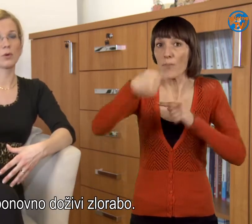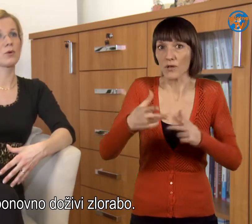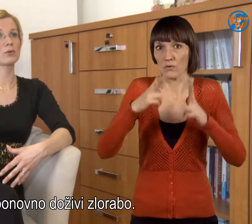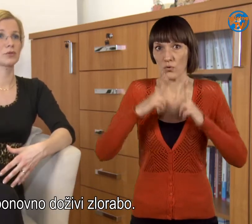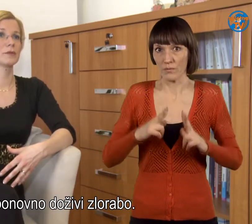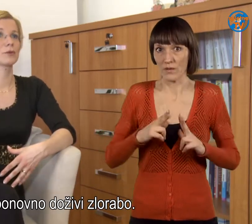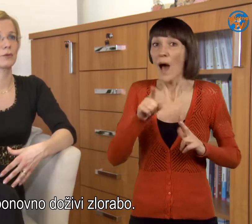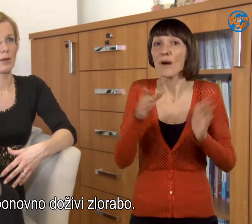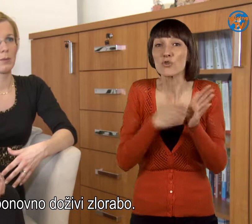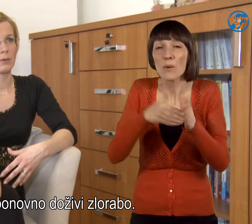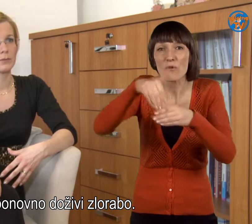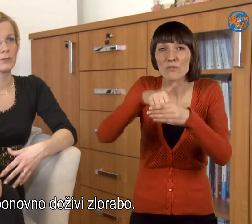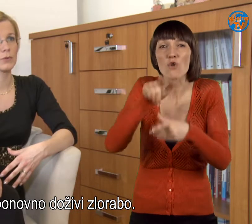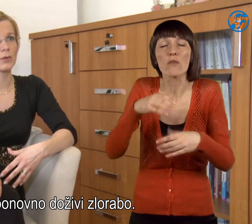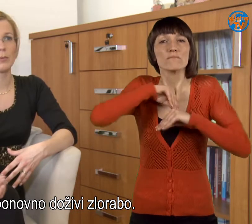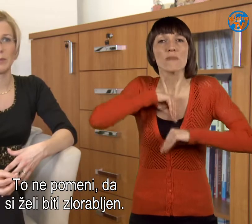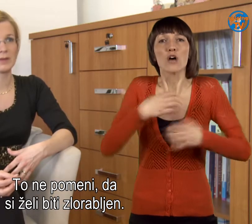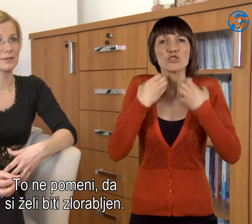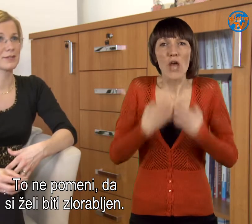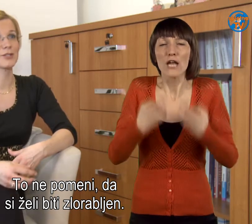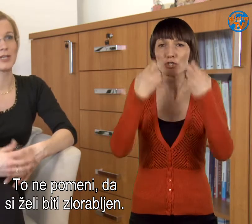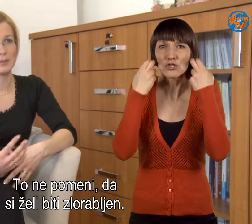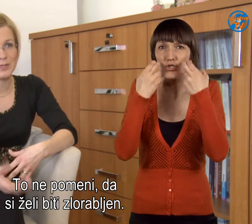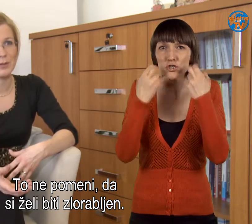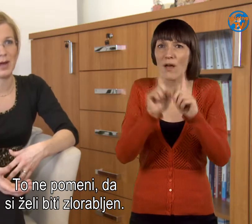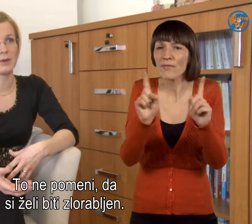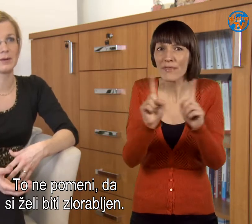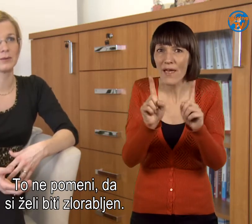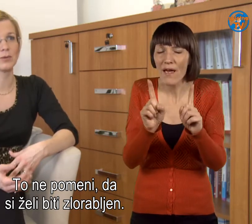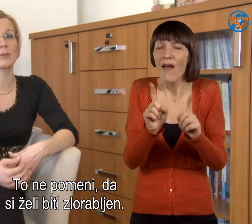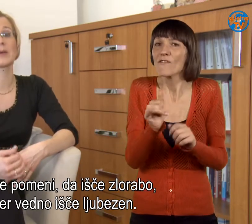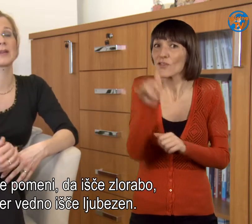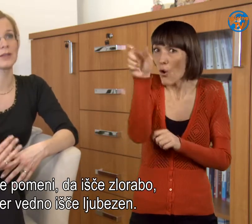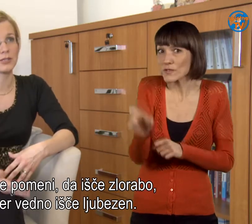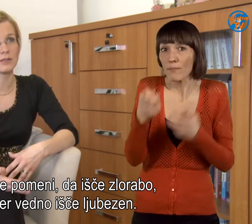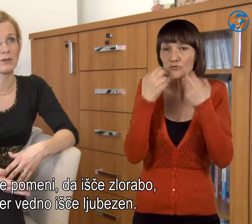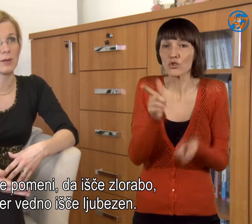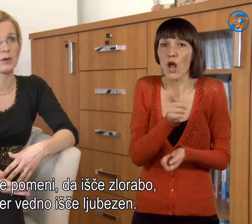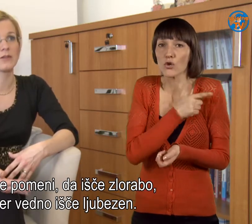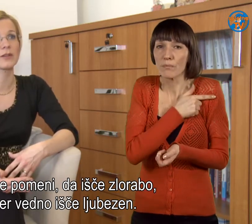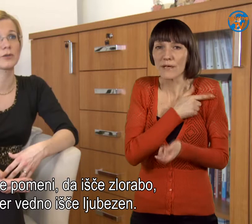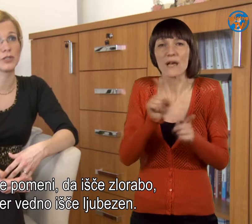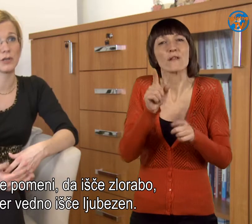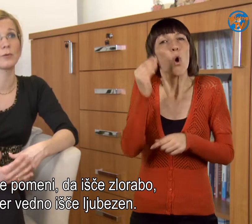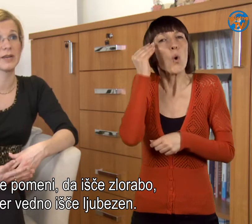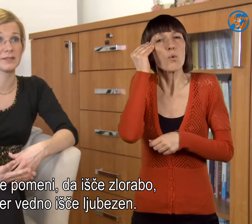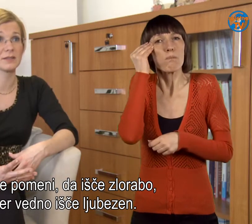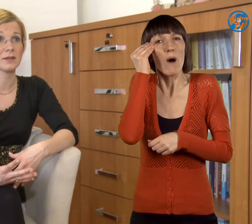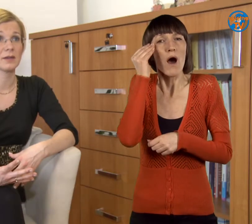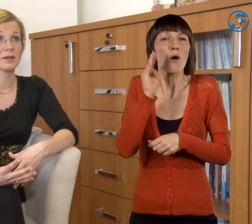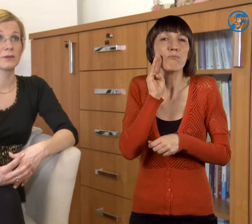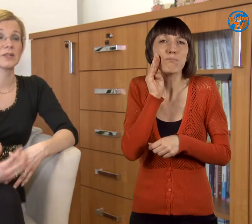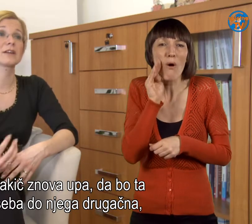ko ponovno doživi to zlorabo. To ne pomeni, da si želi biti zlorabljen, to ne pomeni, da išče zlorabo, ker vedno išče